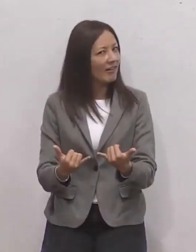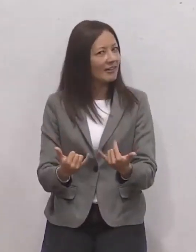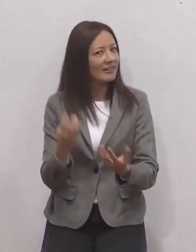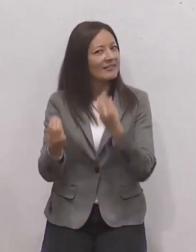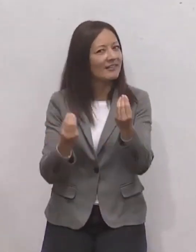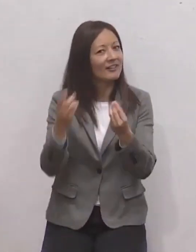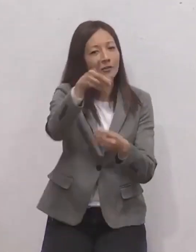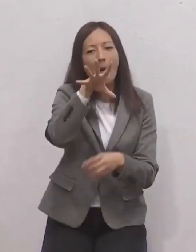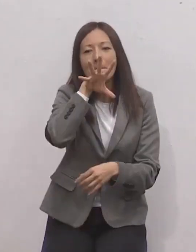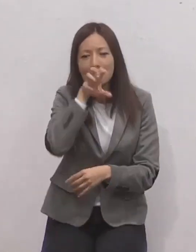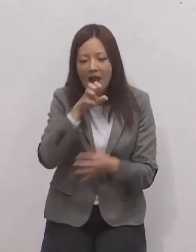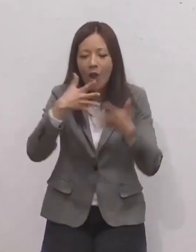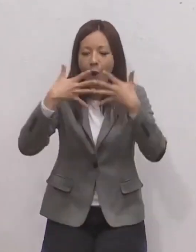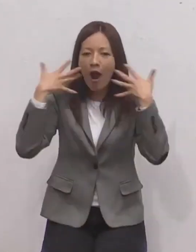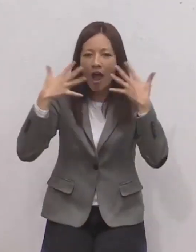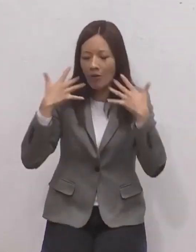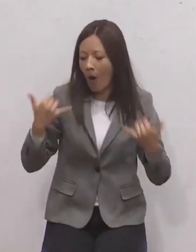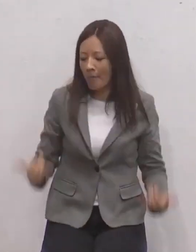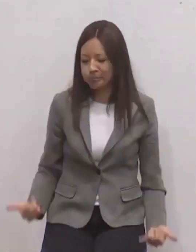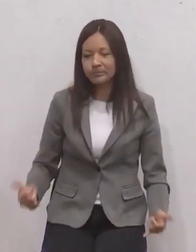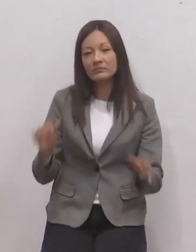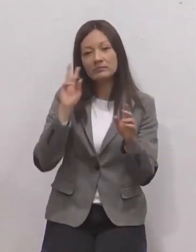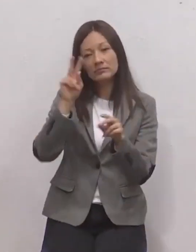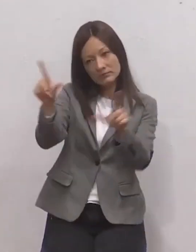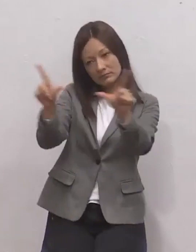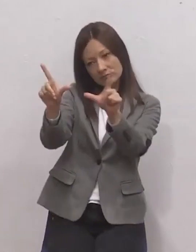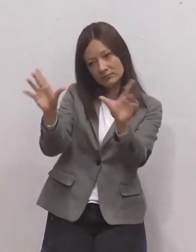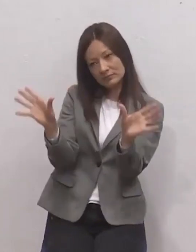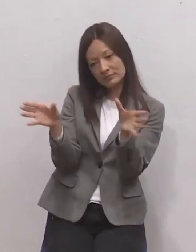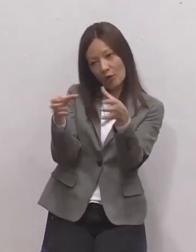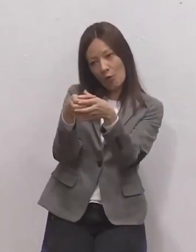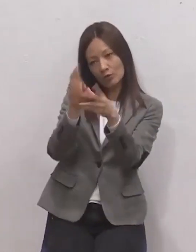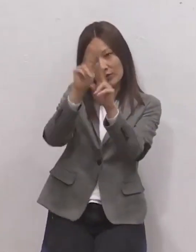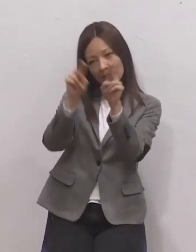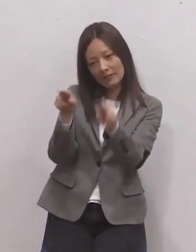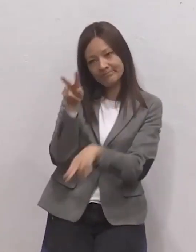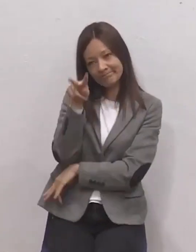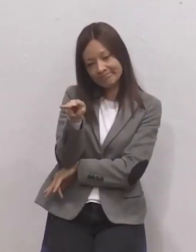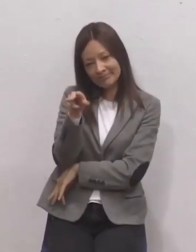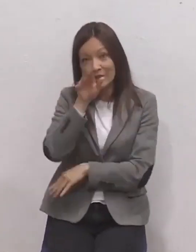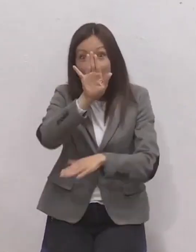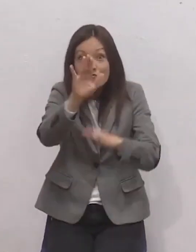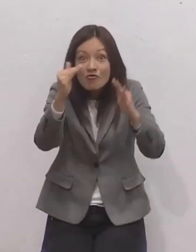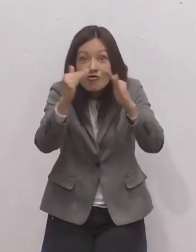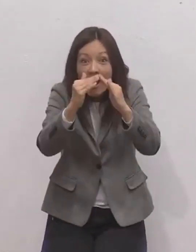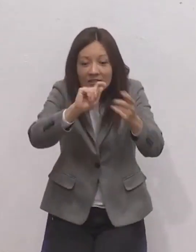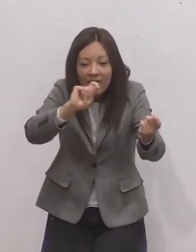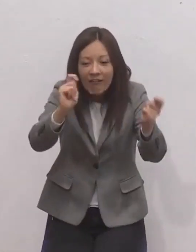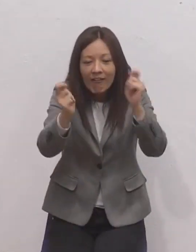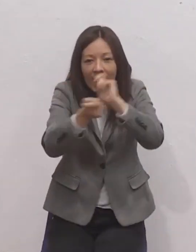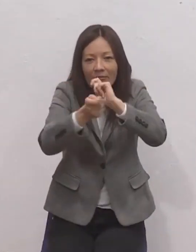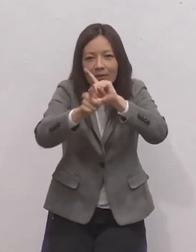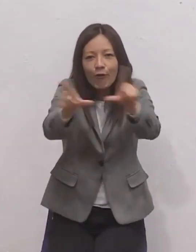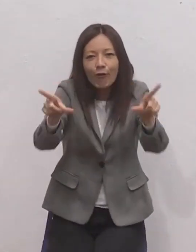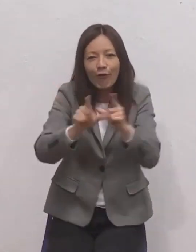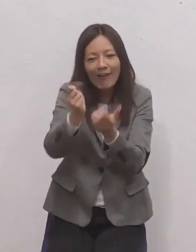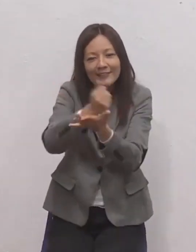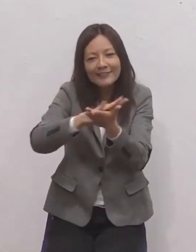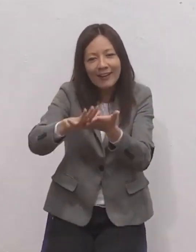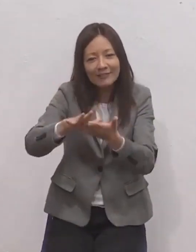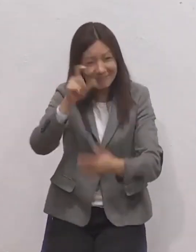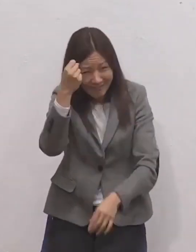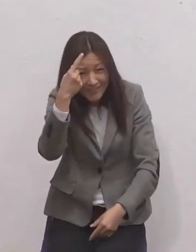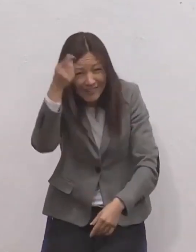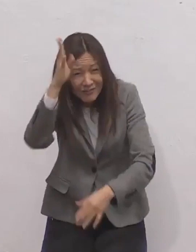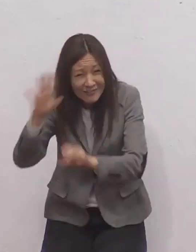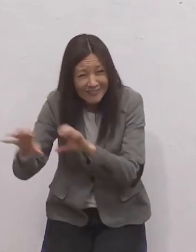con su perro y con su gato rendir el culto. Y ahora su casa se convirtió en el lugar santo. ¿Entiende lo que está